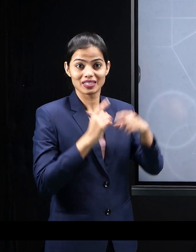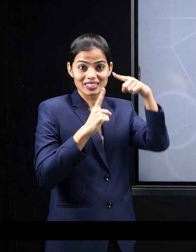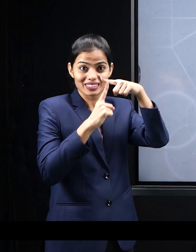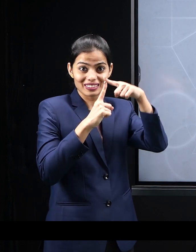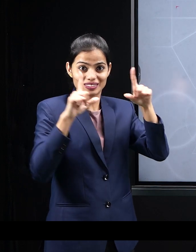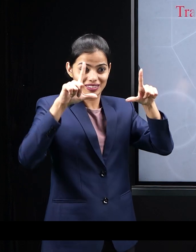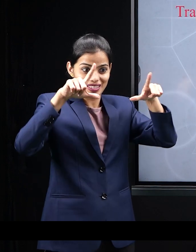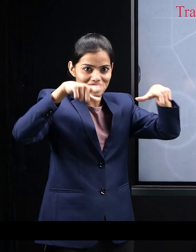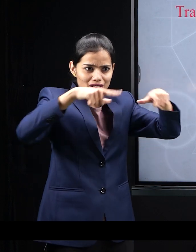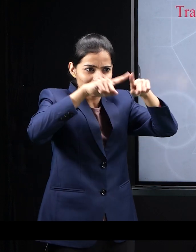ట్రెపీజియం.